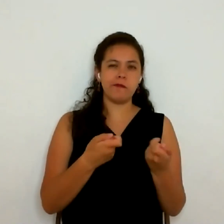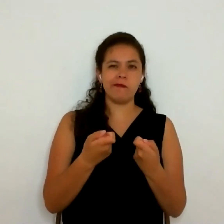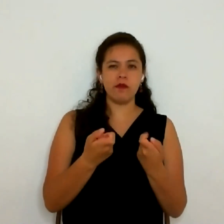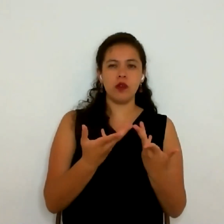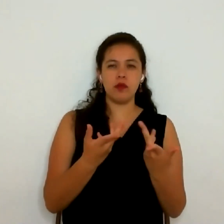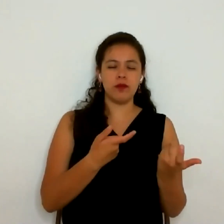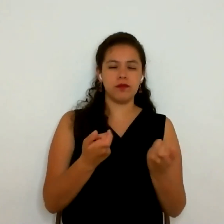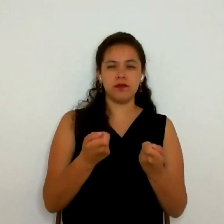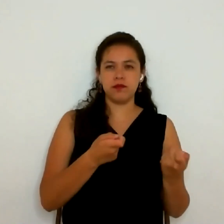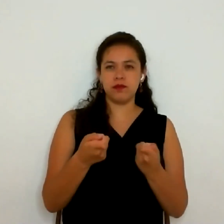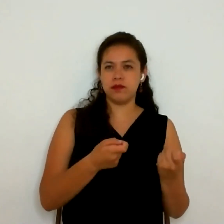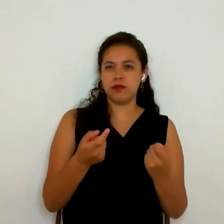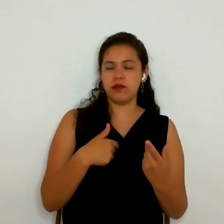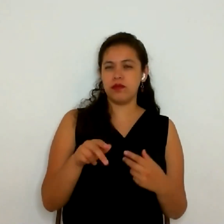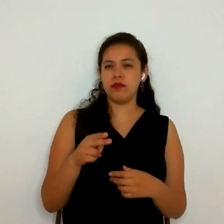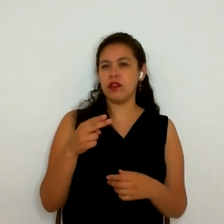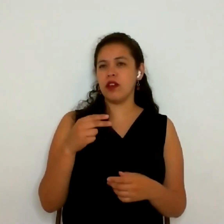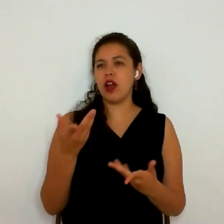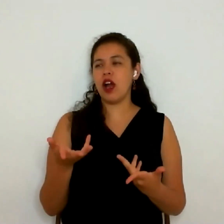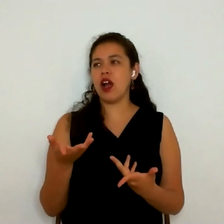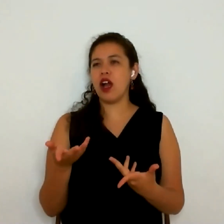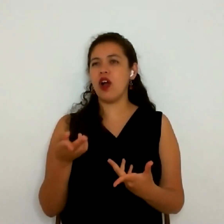y utilidad puede reportar es